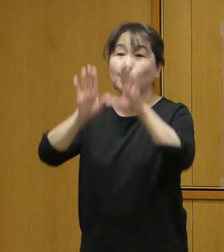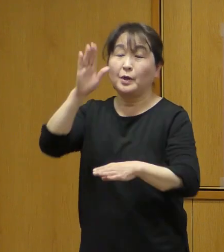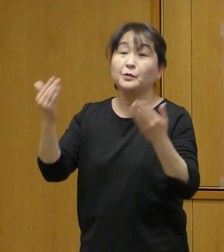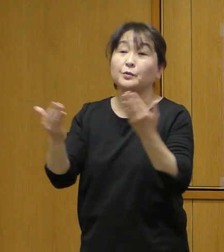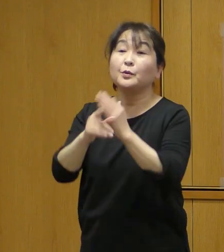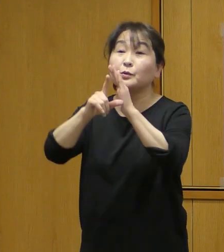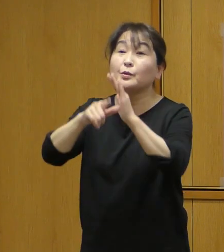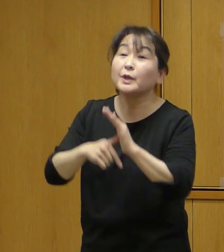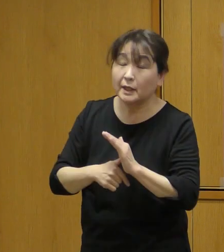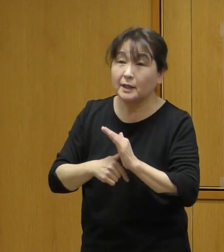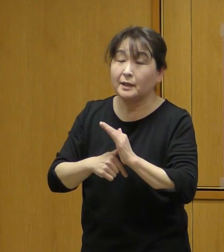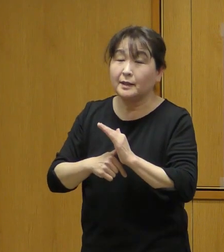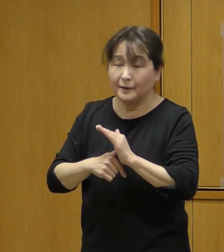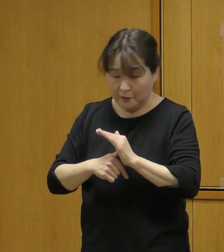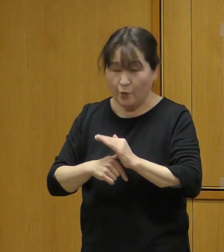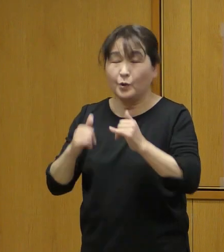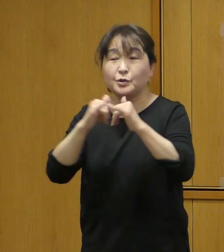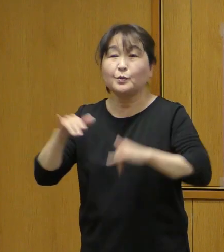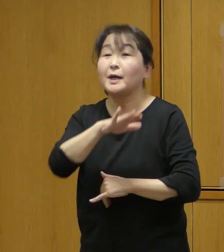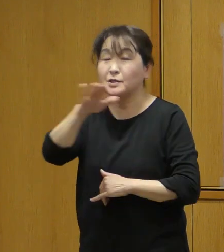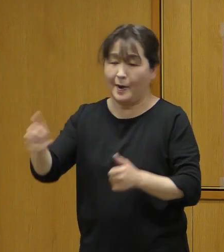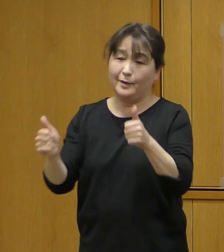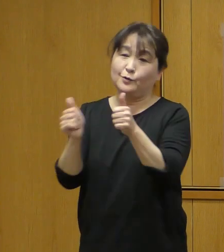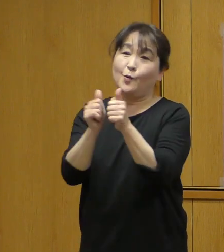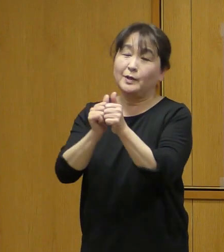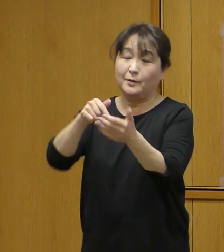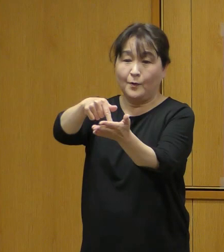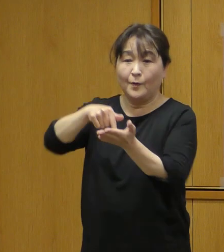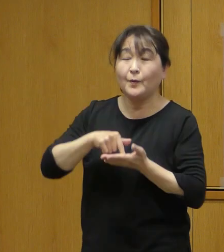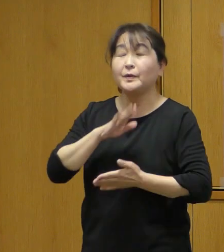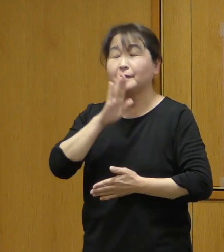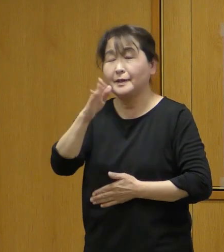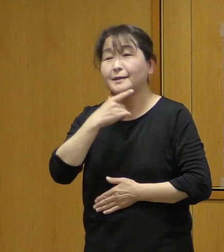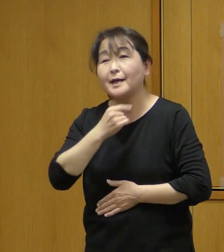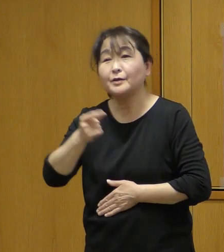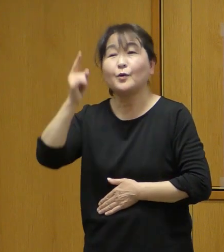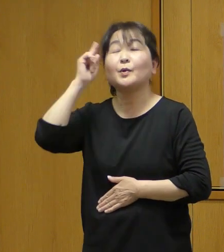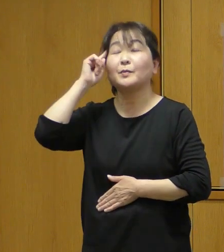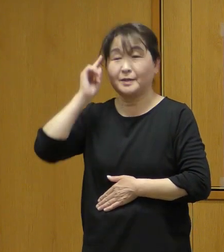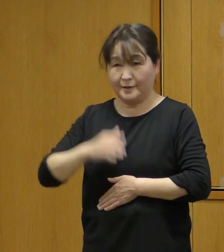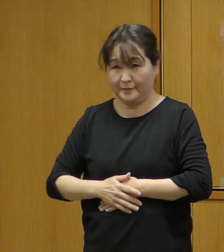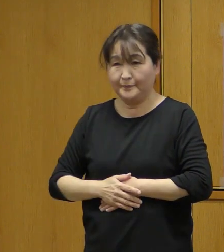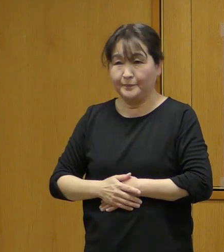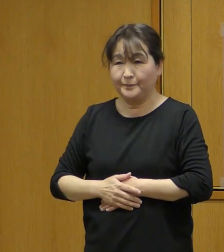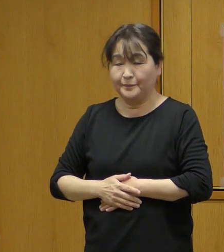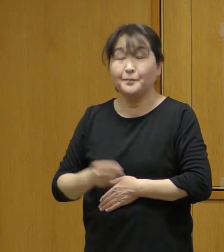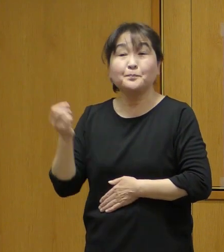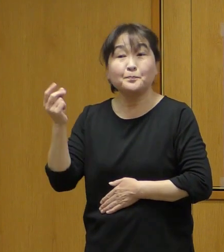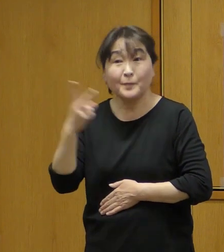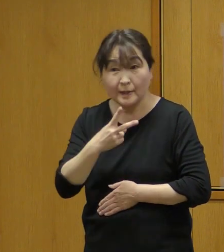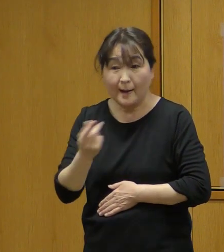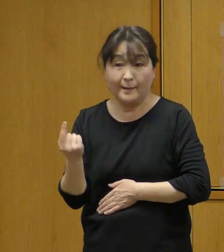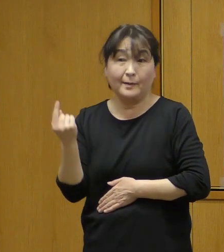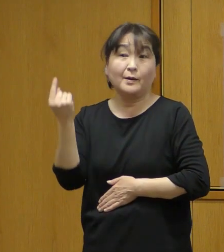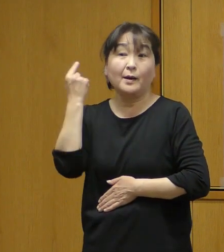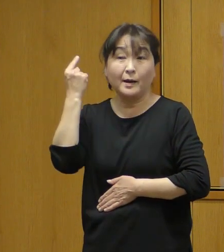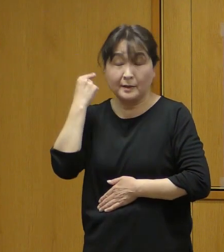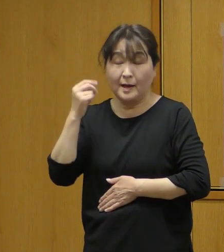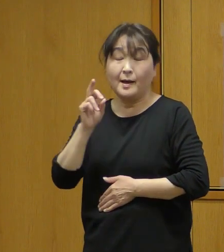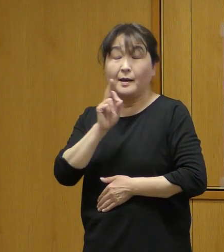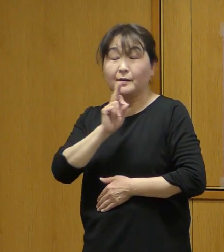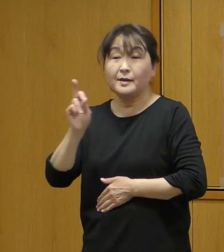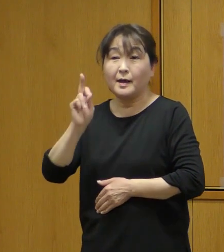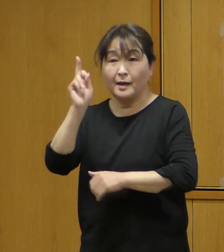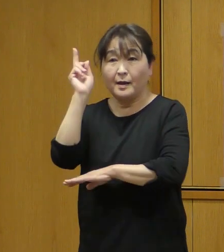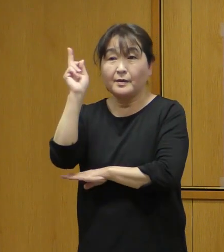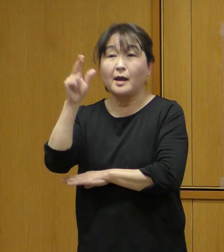に該当する方はご相談をいただきたいと思います。また一昨日政府の緊